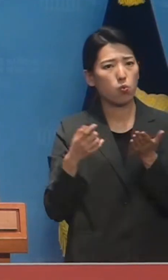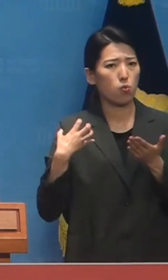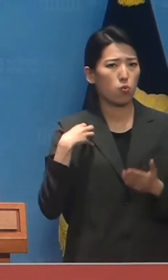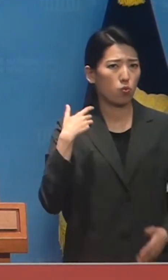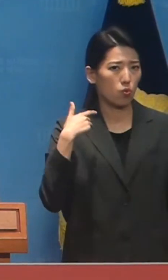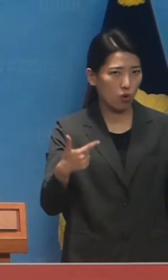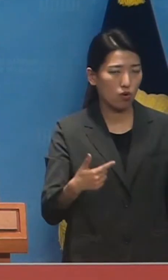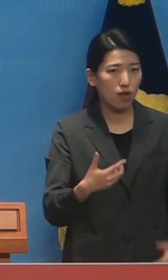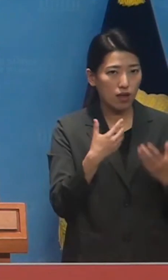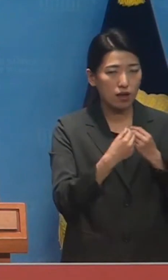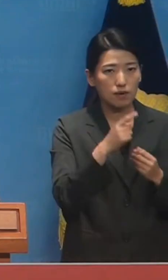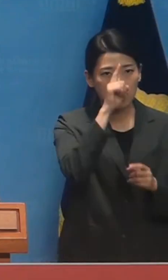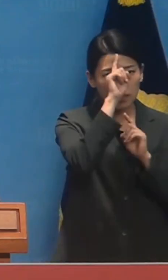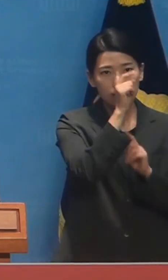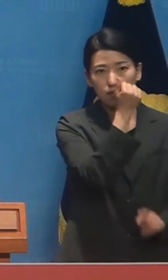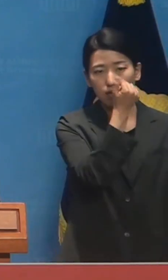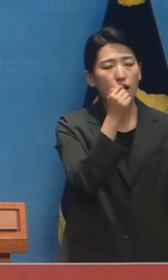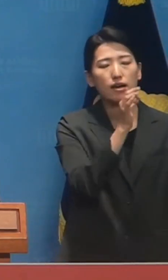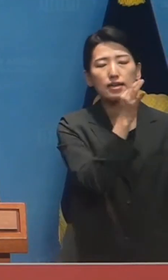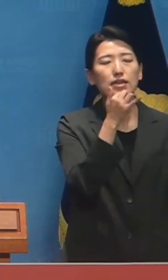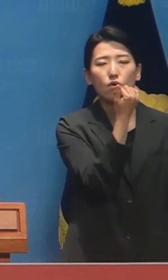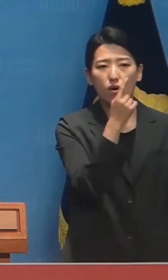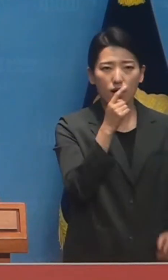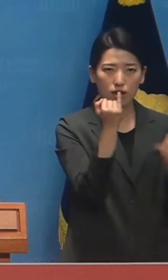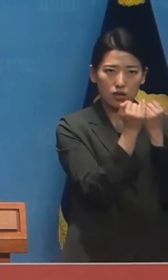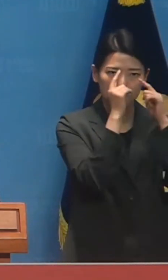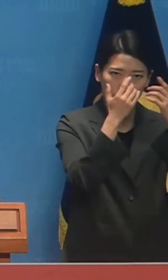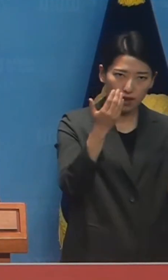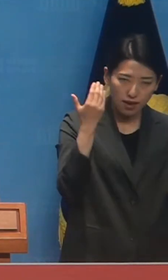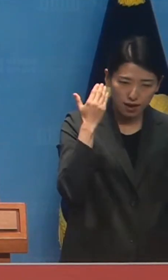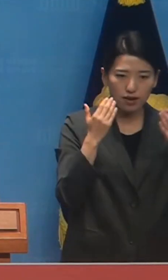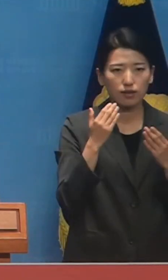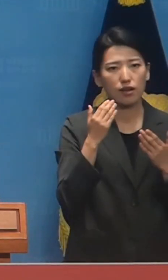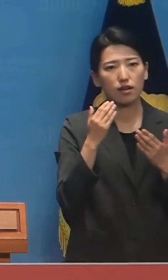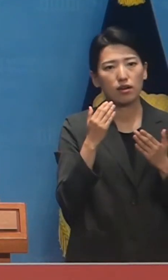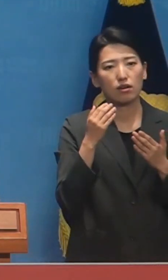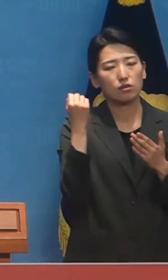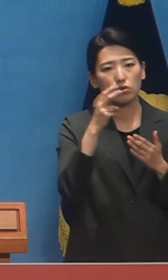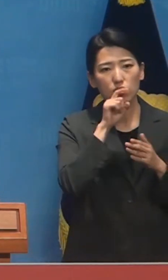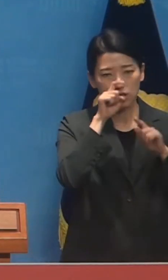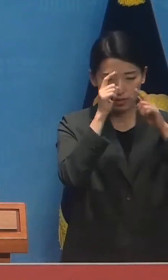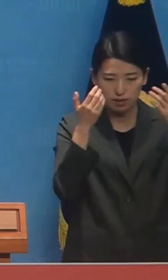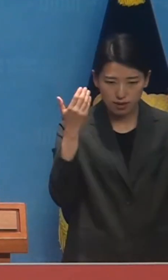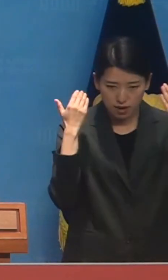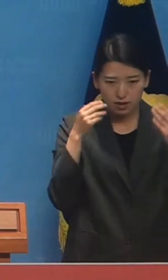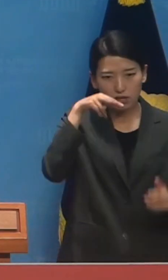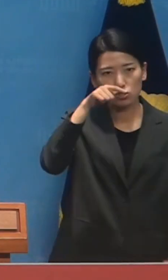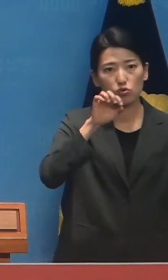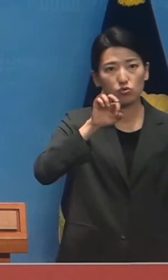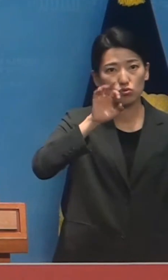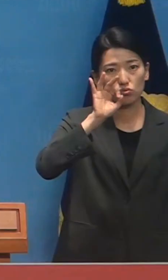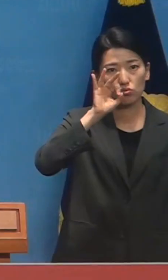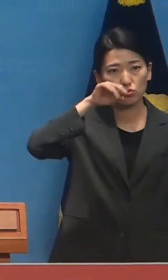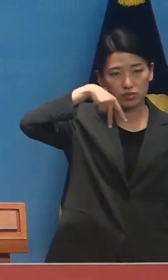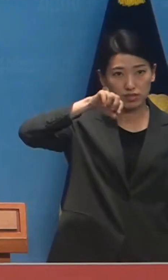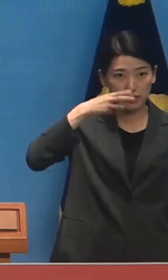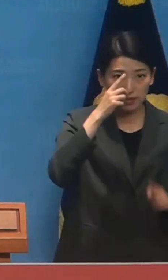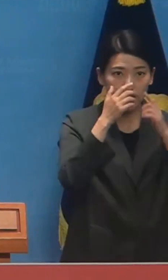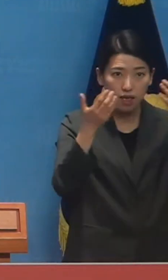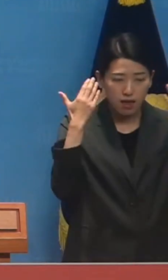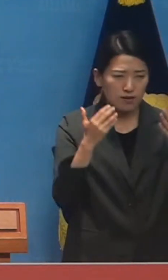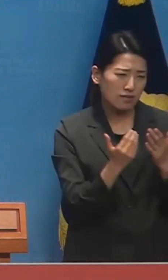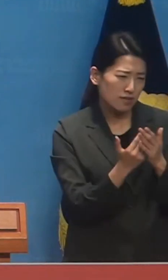들어서 이화여자대학교, 숭실대학교, 연세대학교 이런 대학들을 통해서 대한민국 교회를 발전시키는 역할을 했던